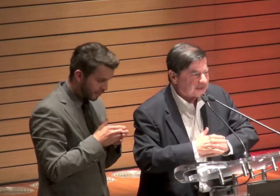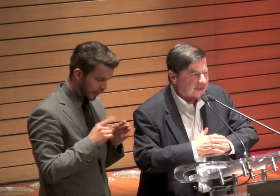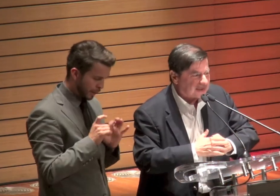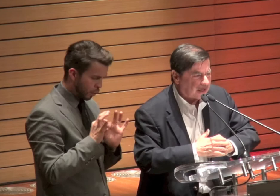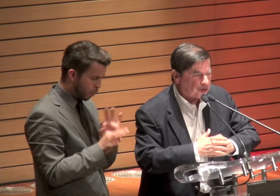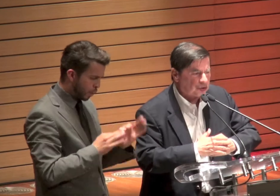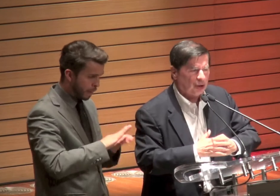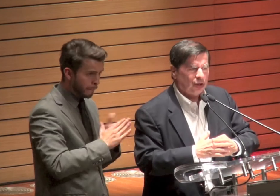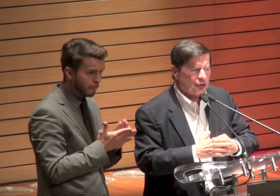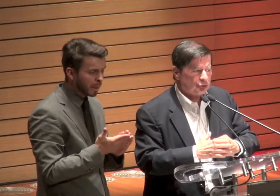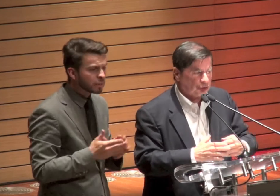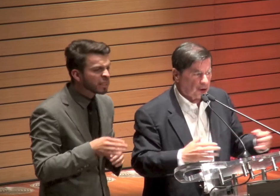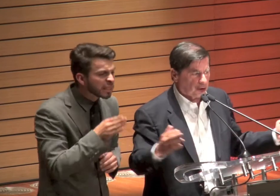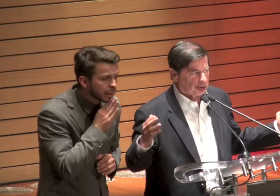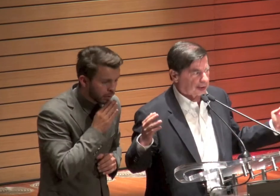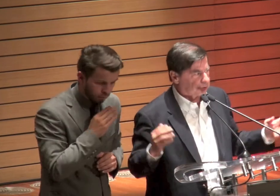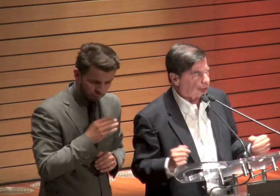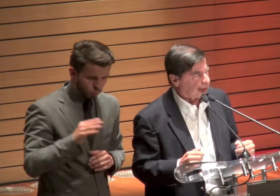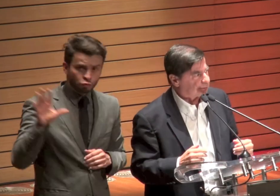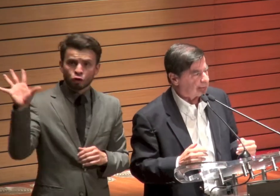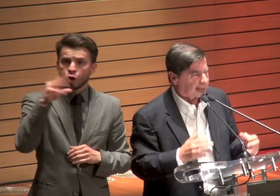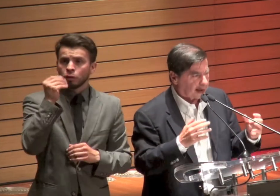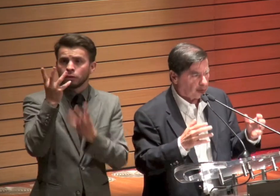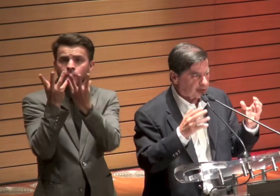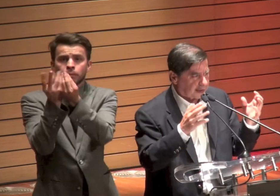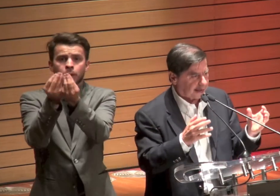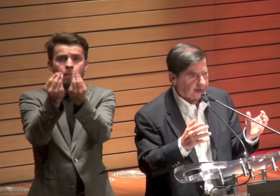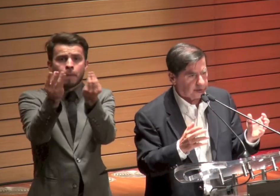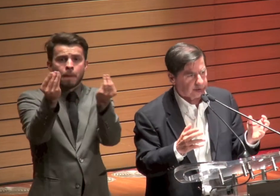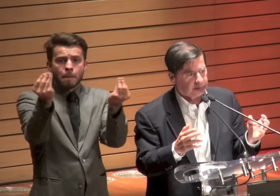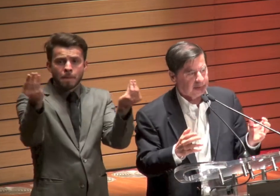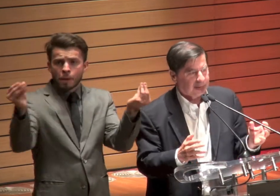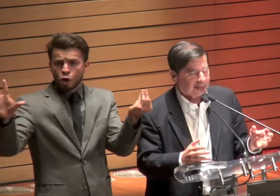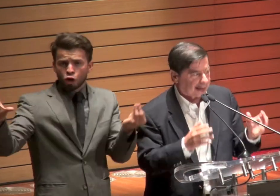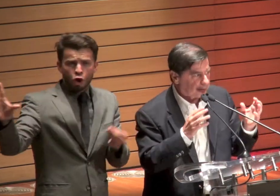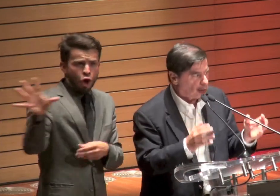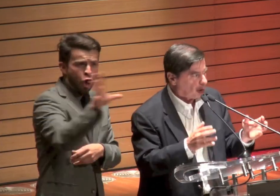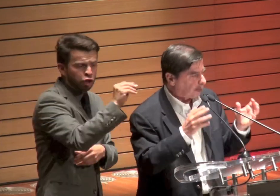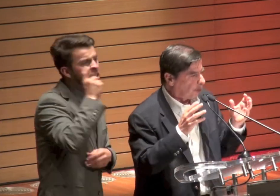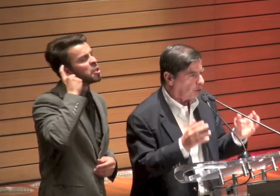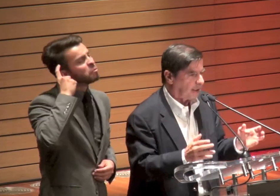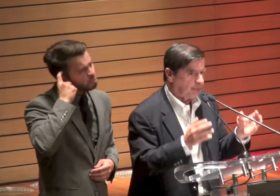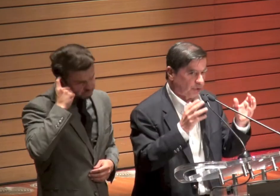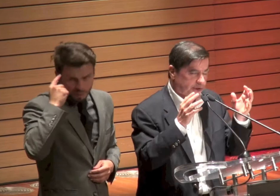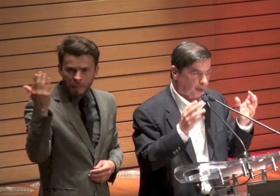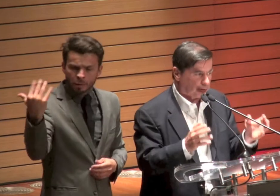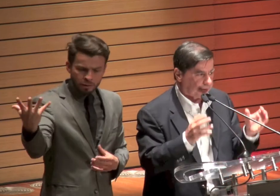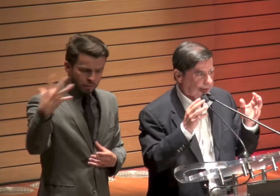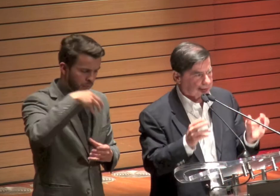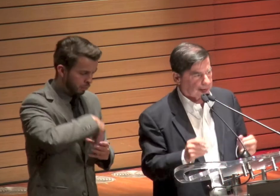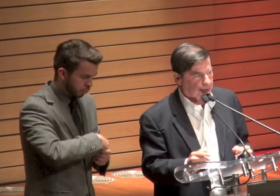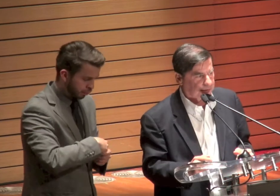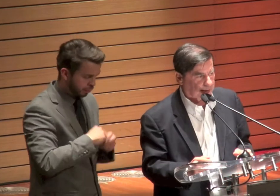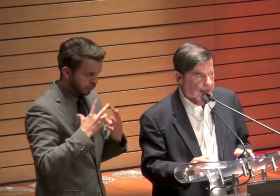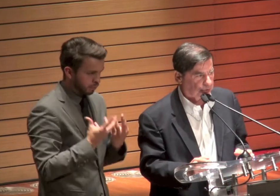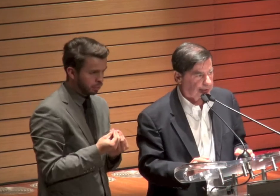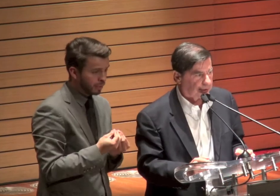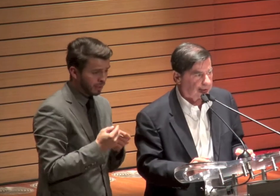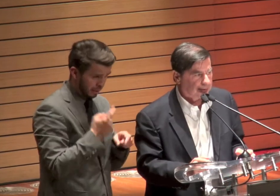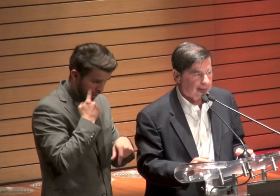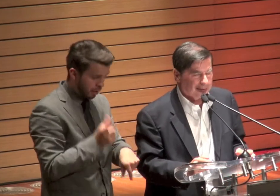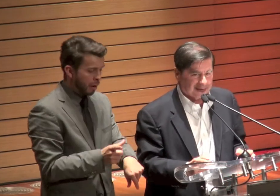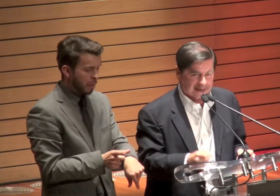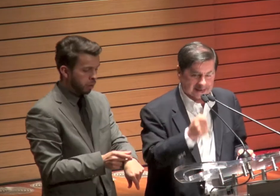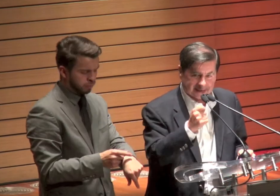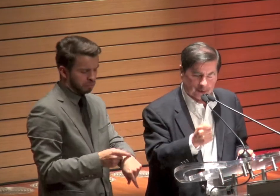están representados todos los sectores que hemos creído que no podemos devolver el reloj de la